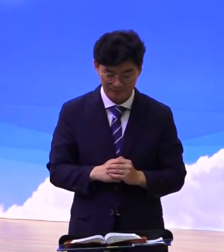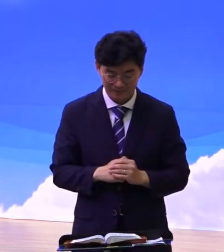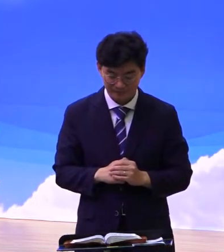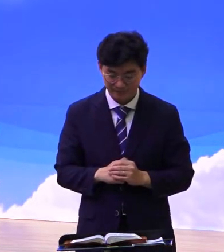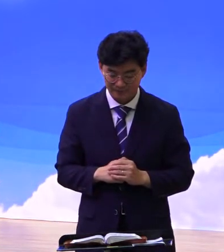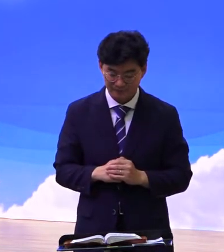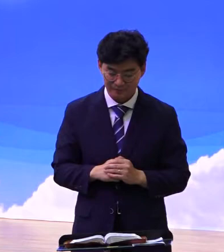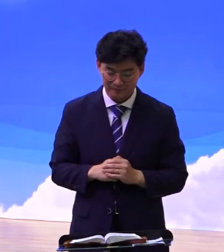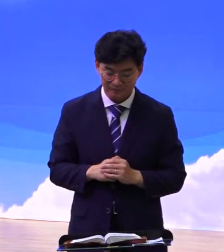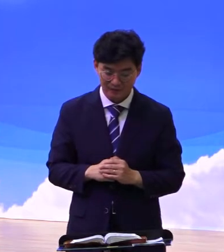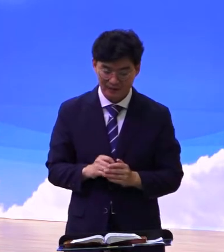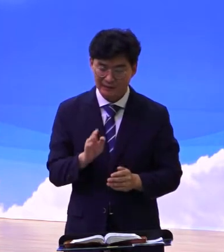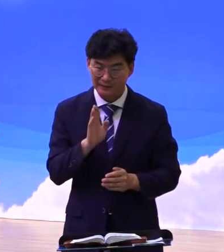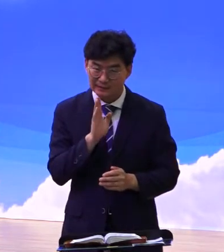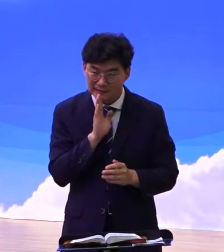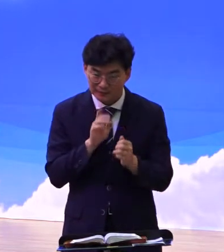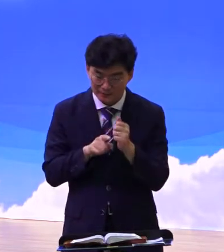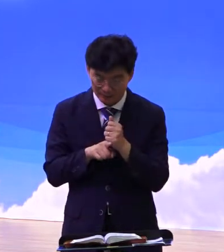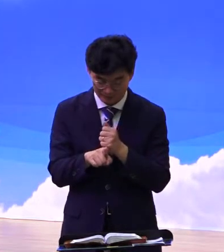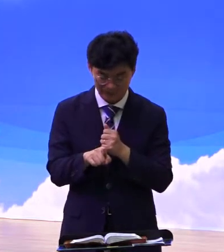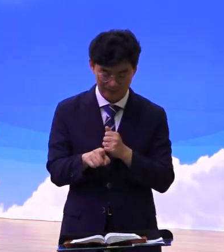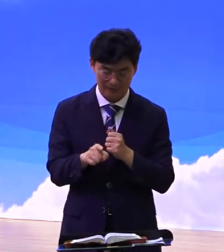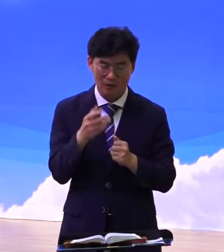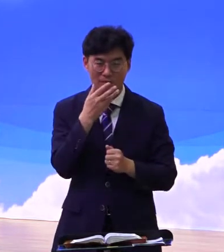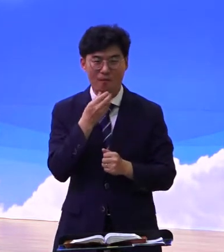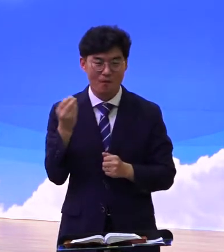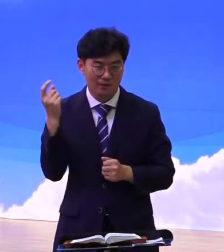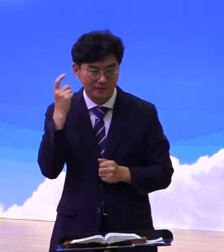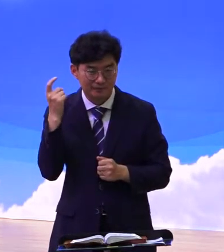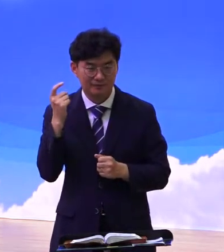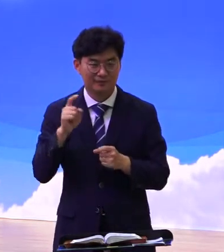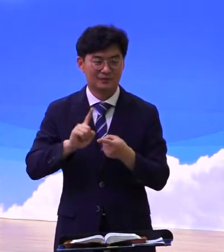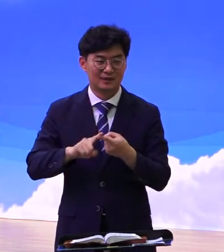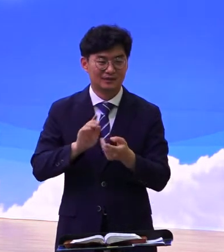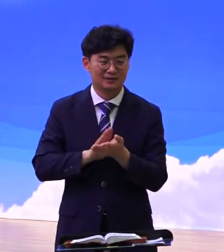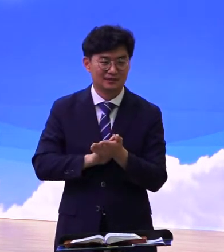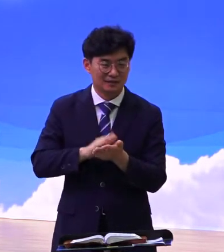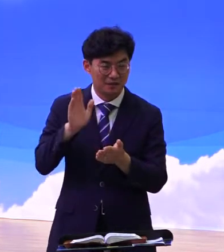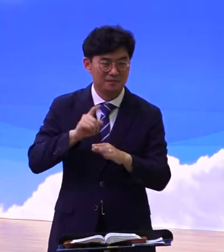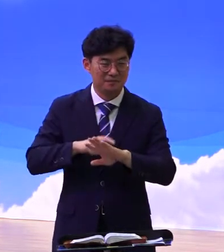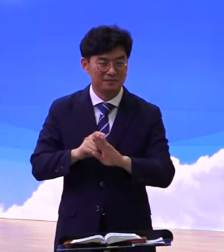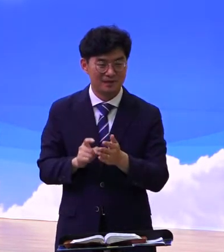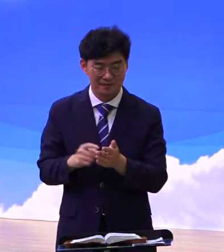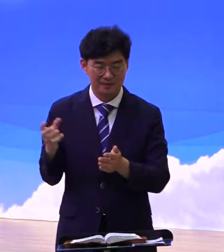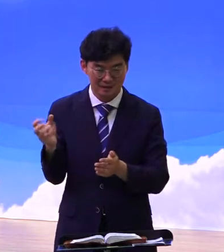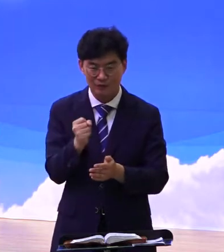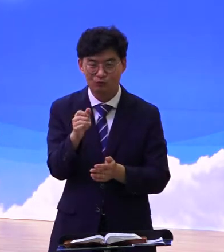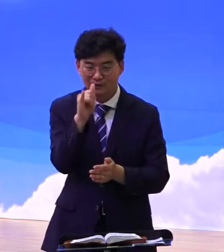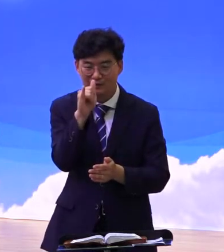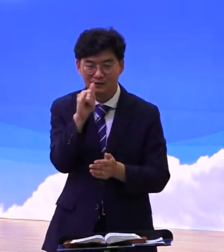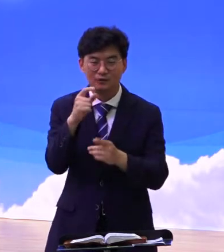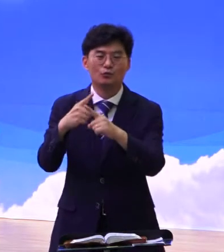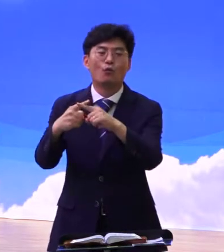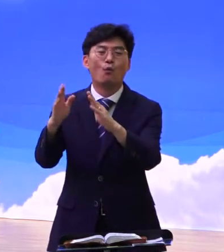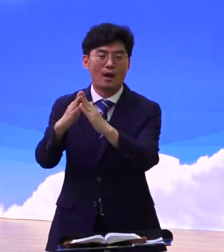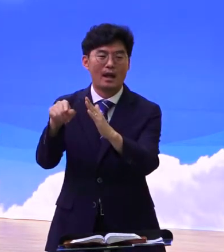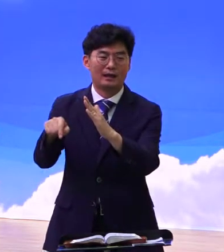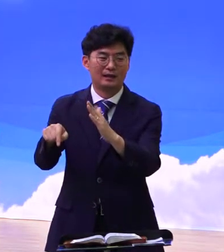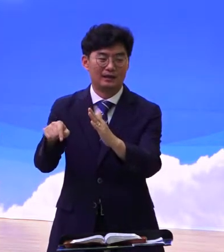그렇게 진리에 대한 열정이 뜨거웠던 사람들 중심으로 세워진 교회가 베레아 교회였습니다.